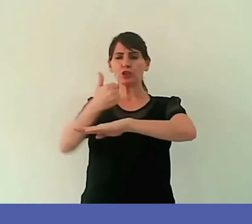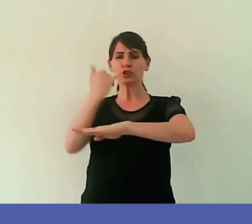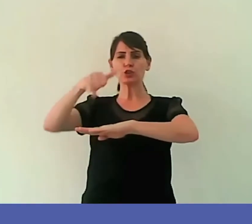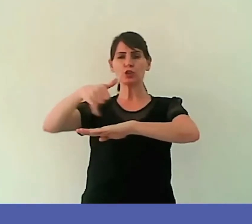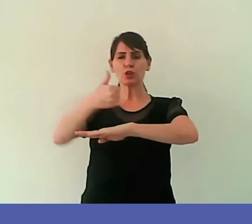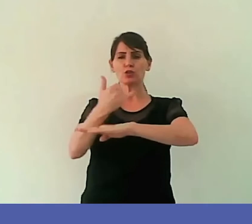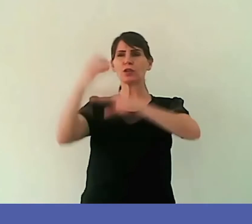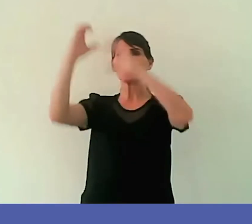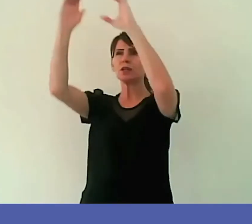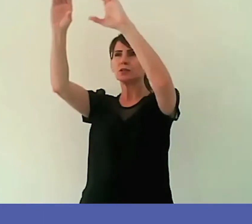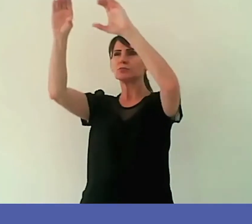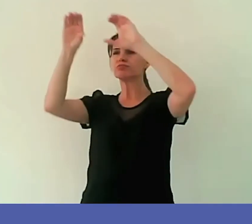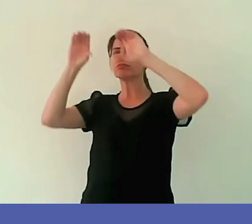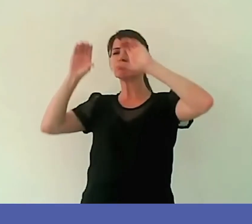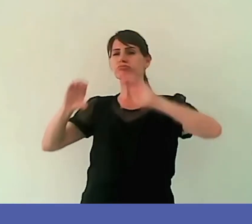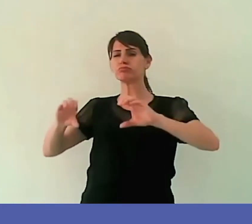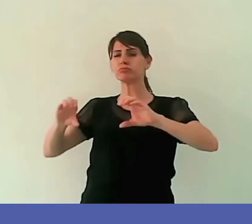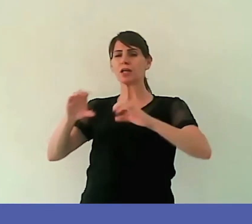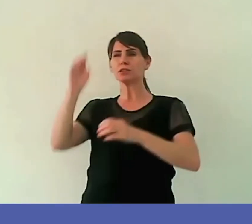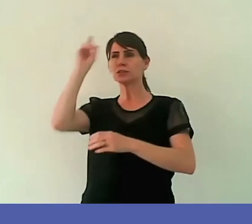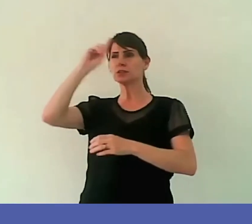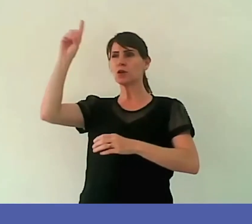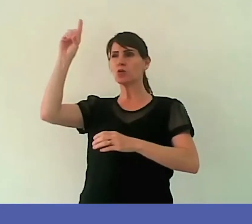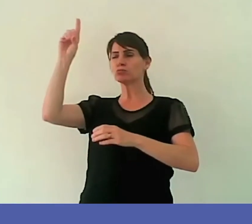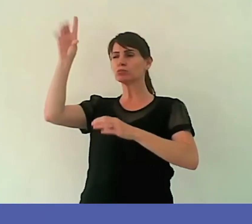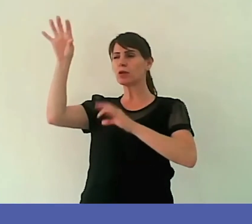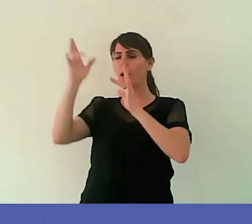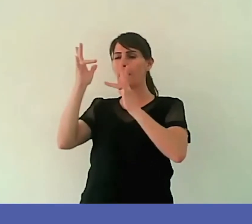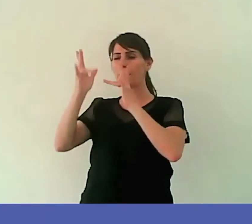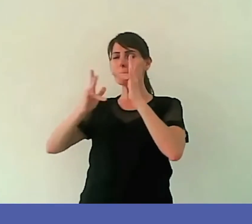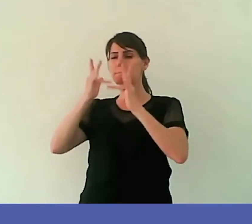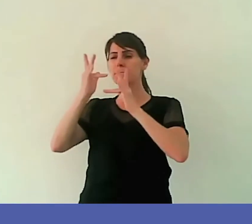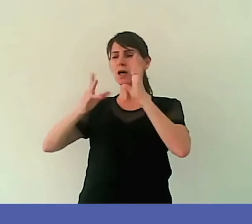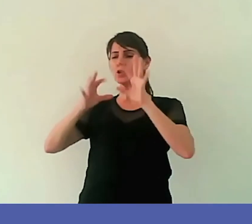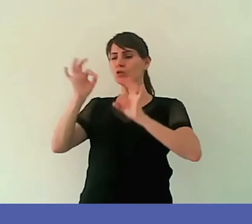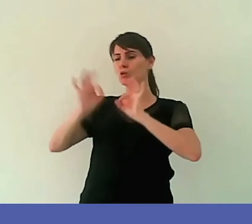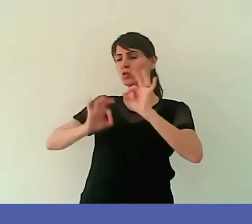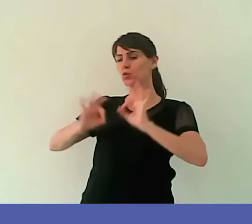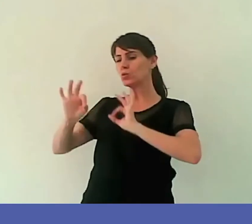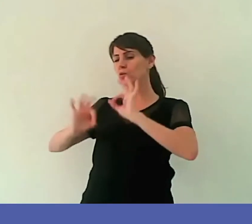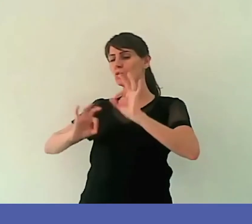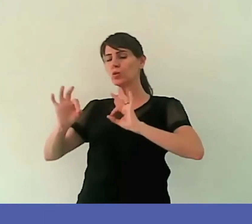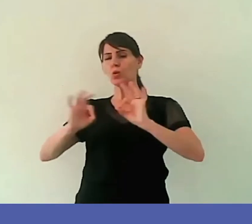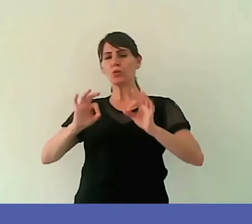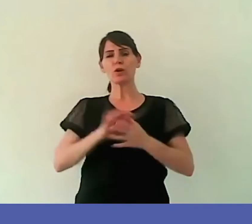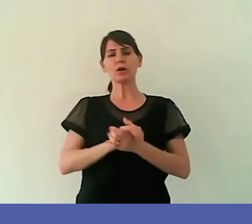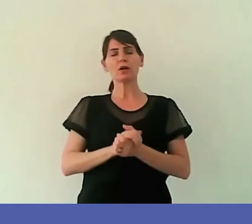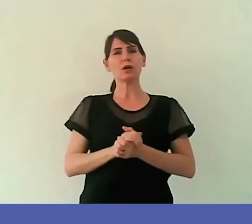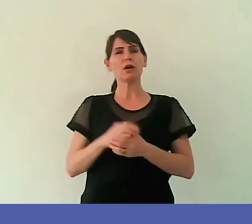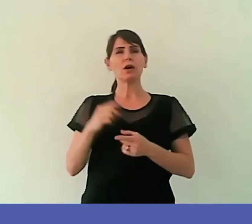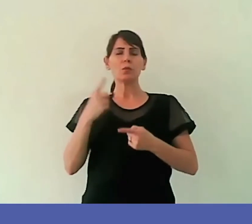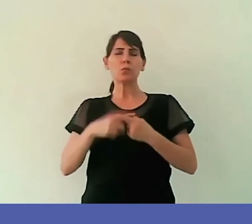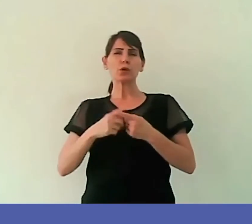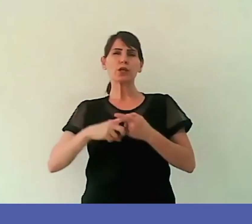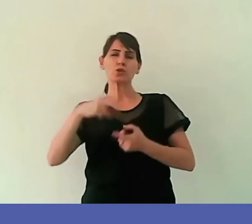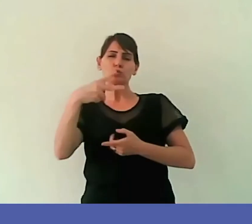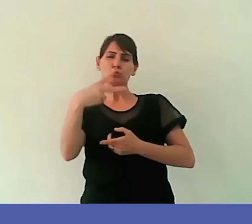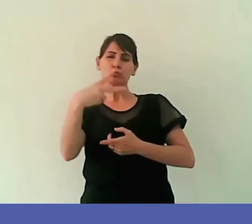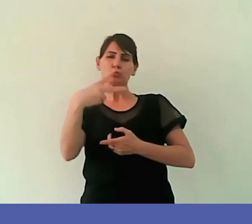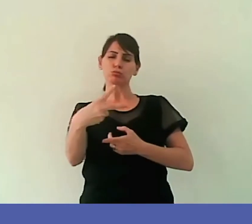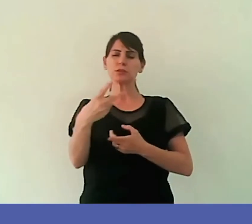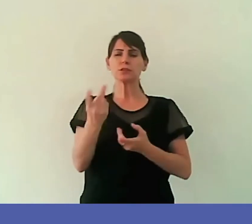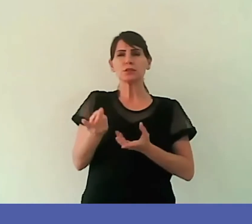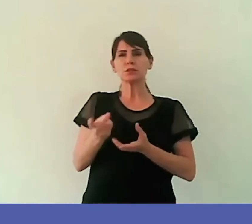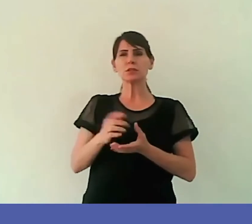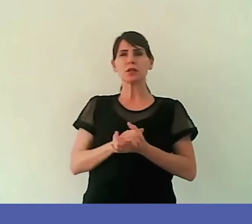da parte de Deus, ataviada como noiva adornada para sua esposa. Por que há duas menções de noiva adornada